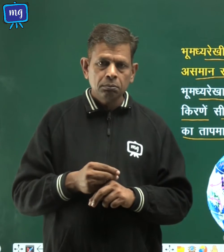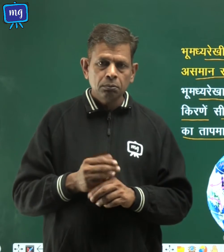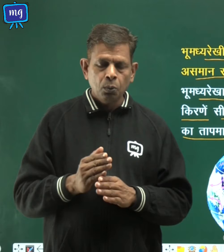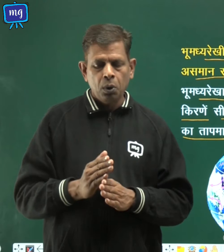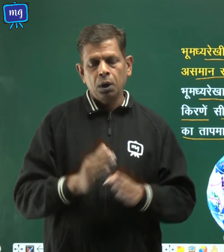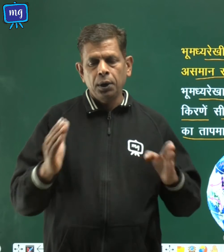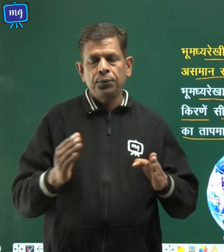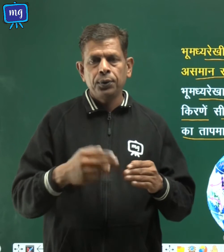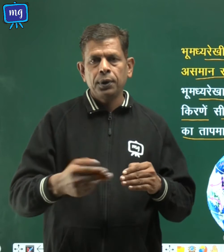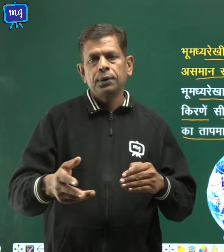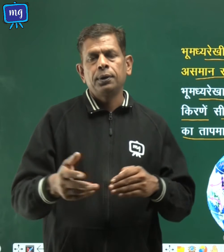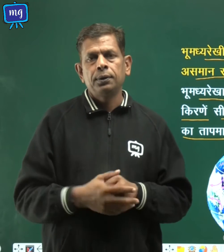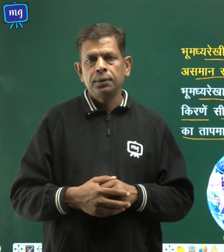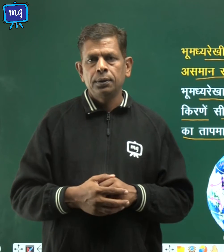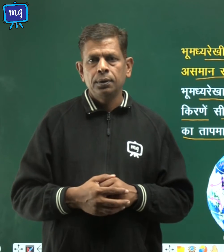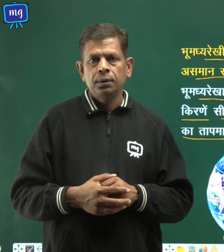अधिक रहता है।